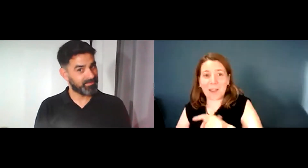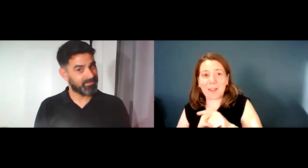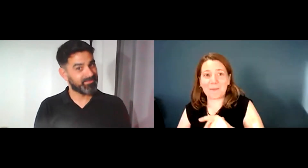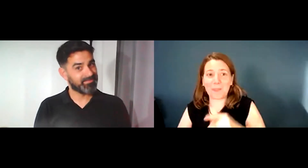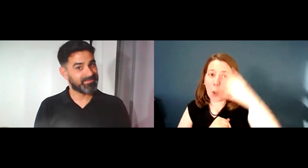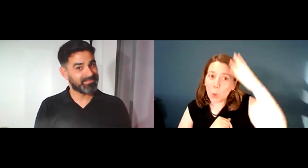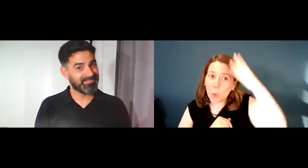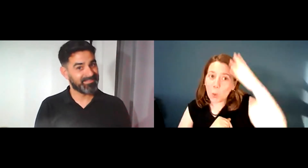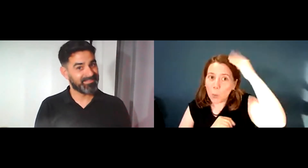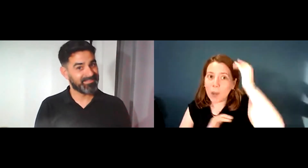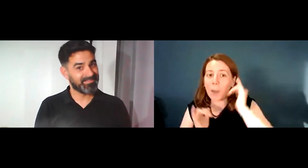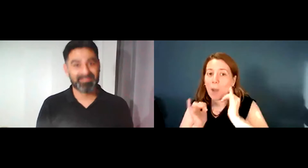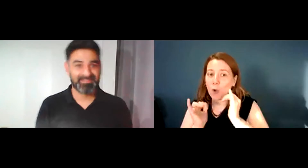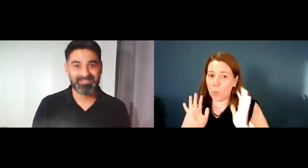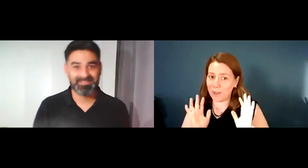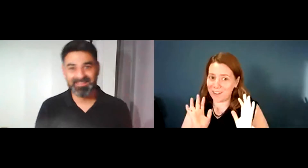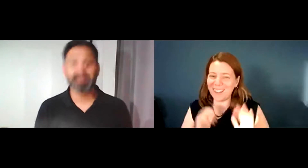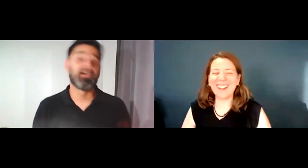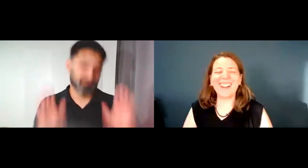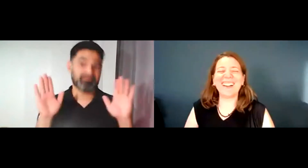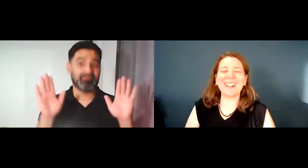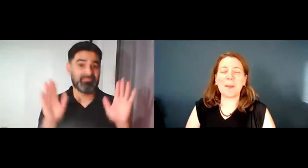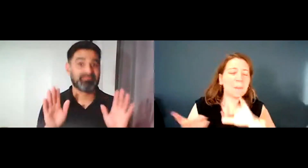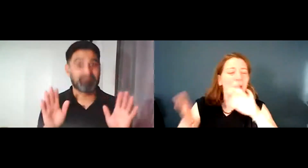Y por ahí debo andar, ¿eh? No, no, no.